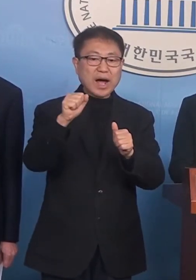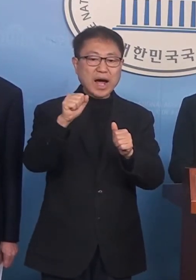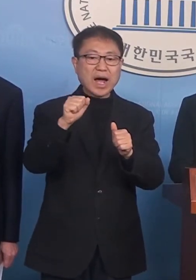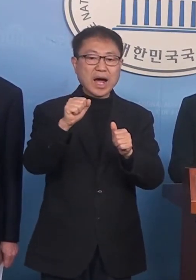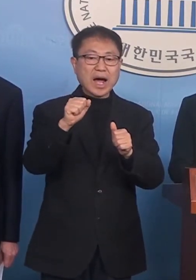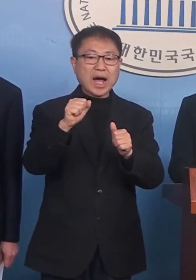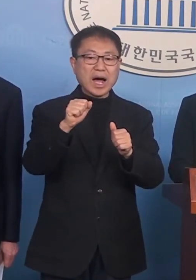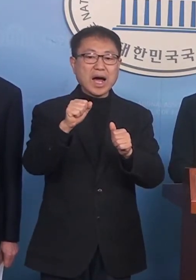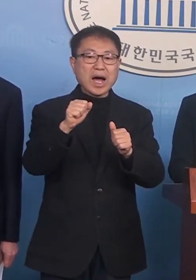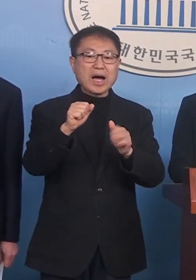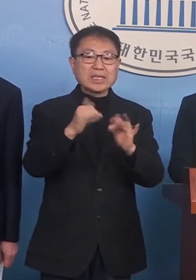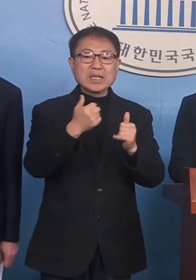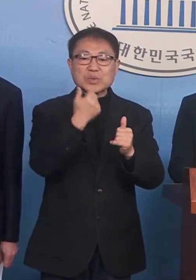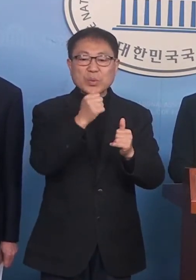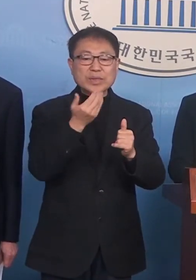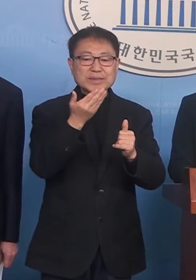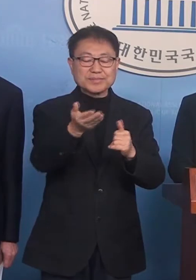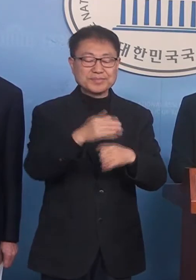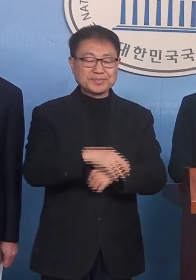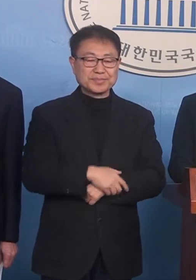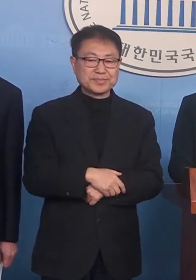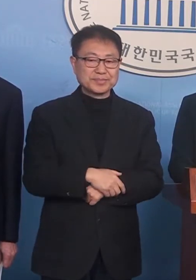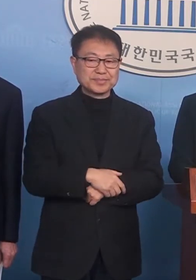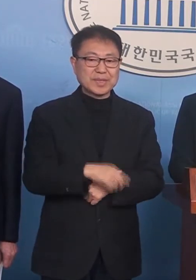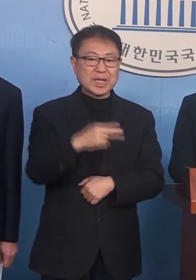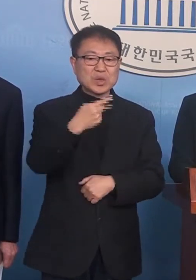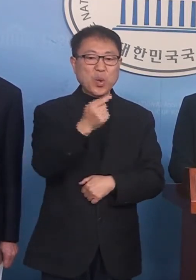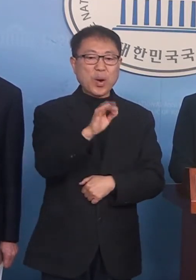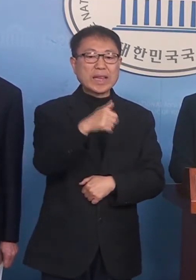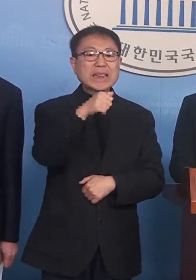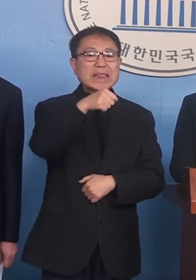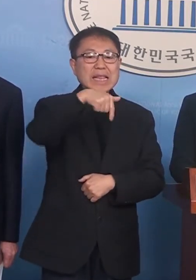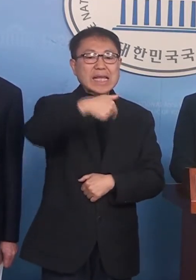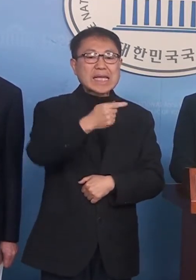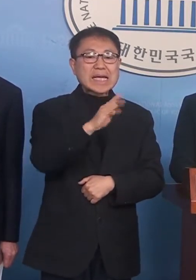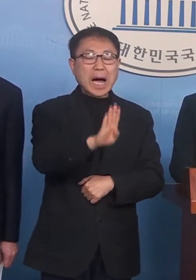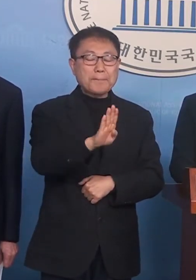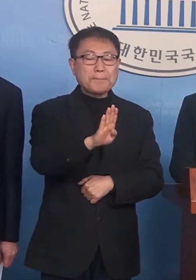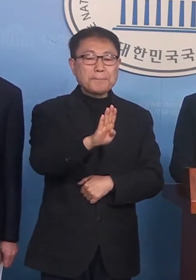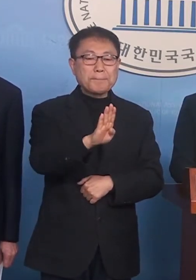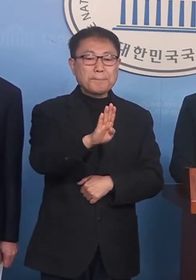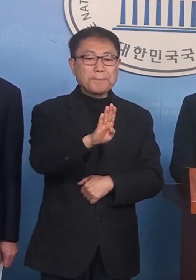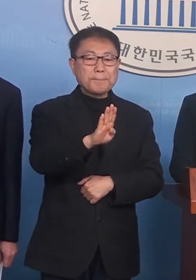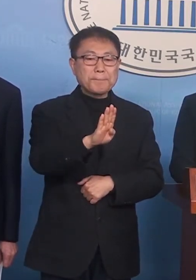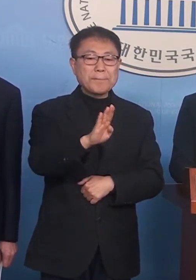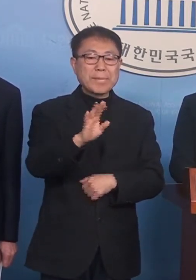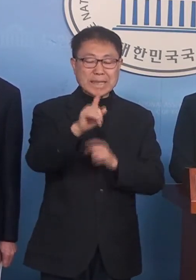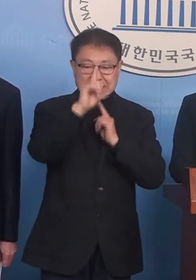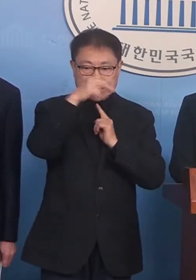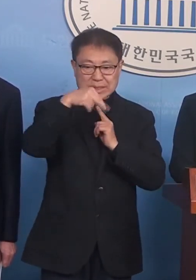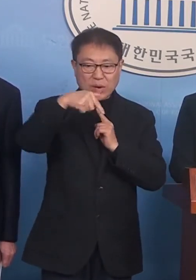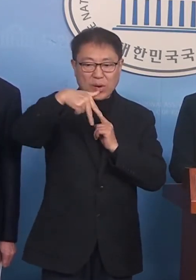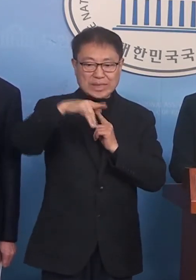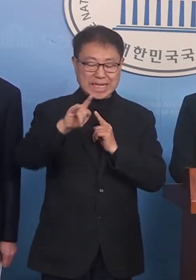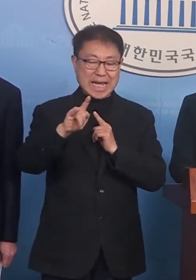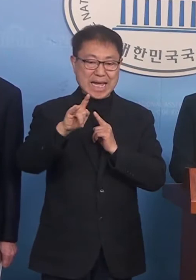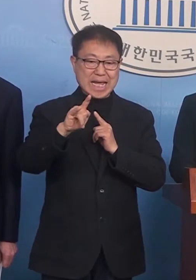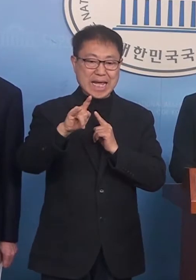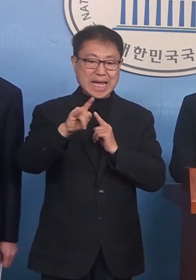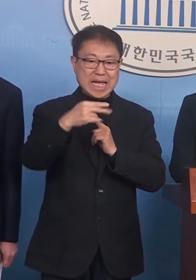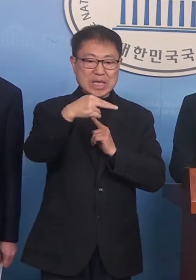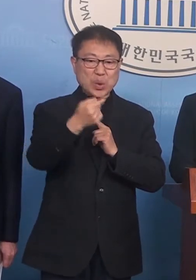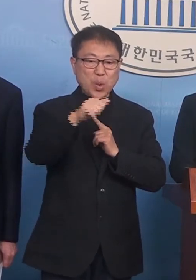후보자들을 소개해드리겠습니다. 안양시 동안갑에 출사표를 던진 이성재